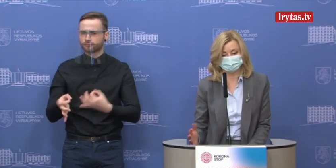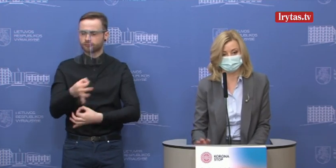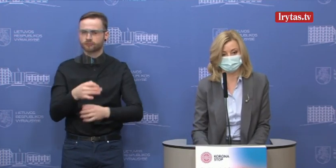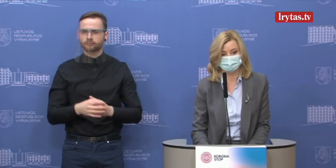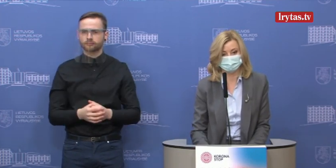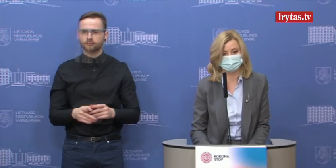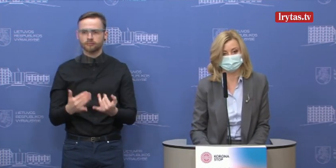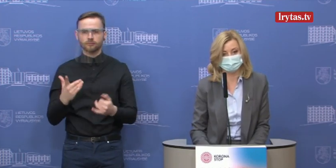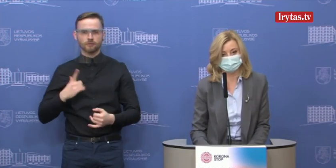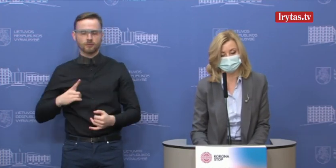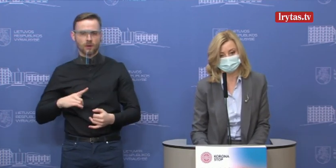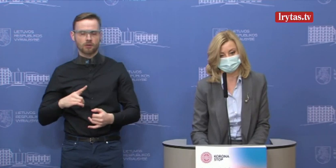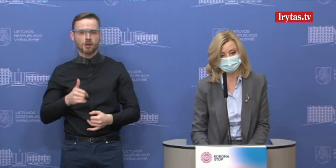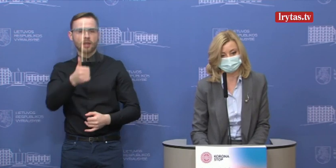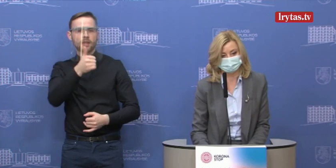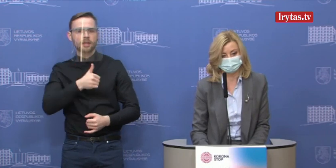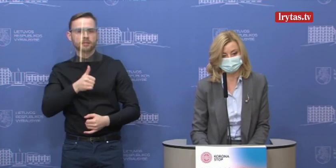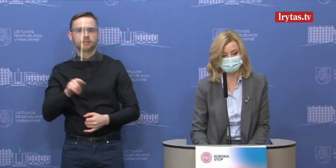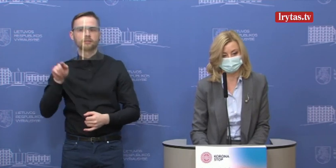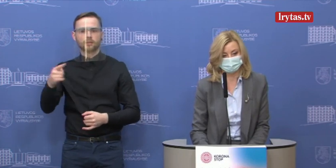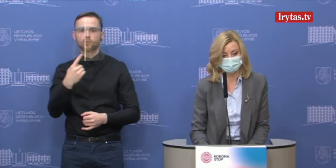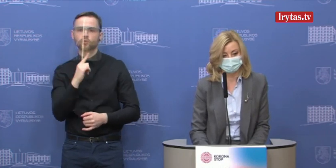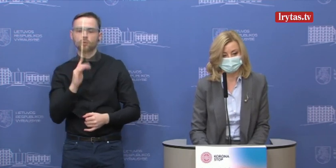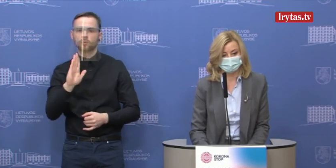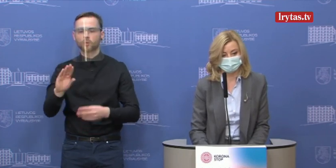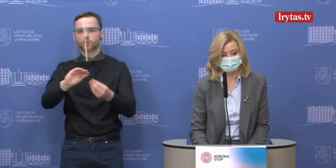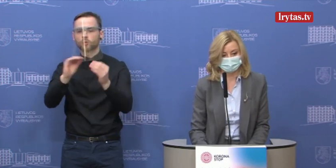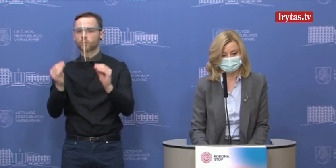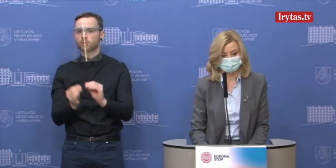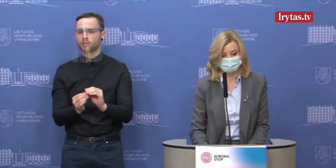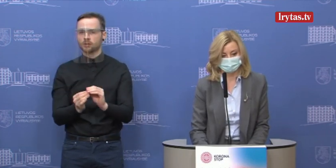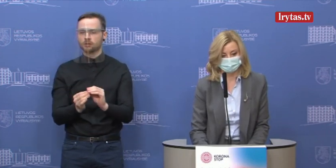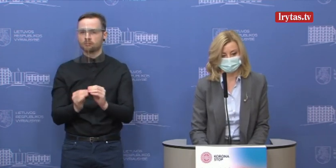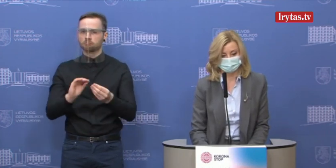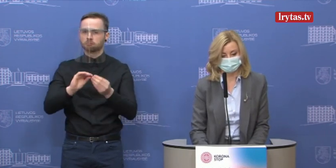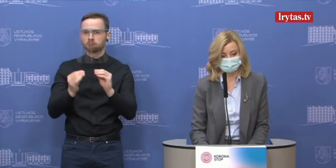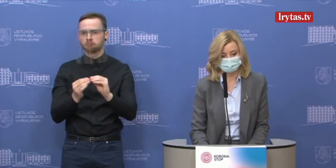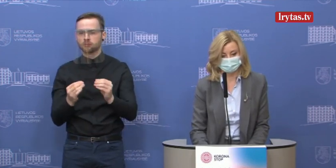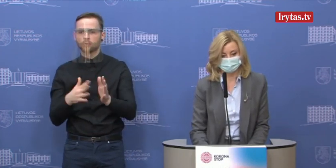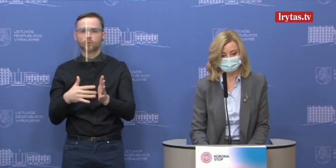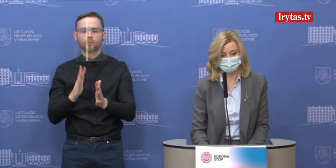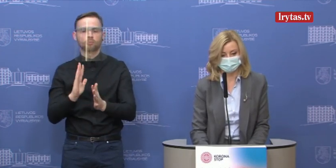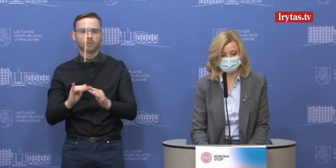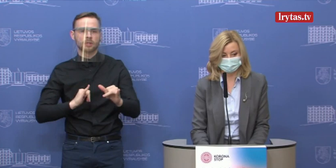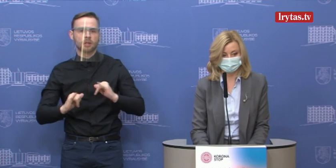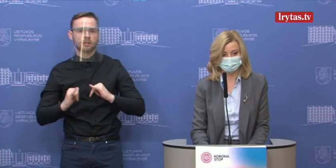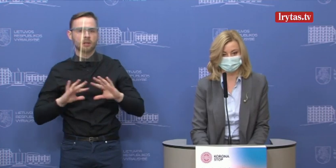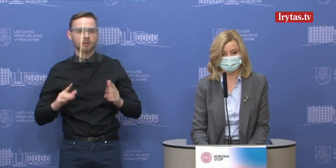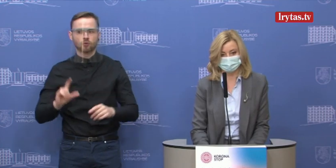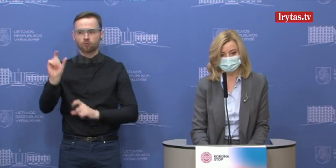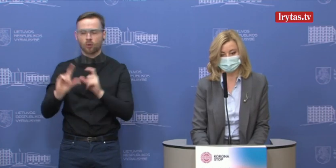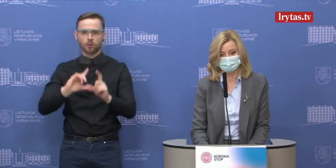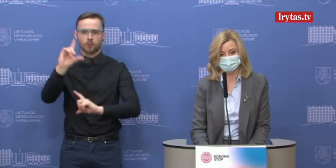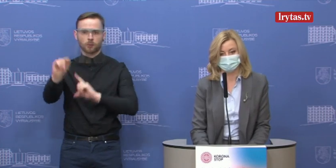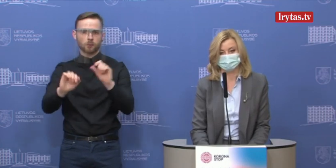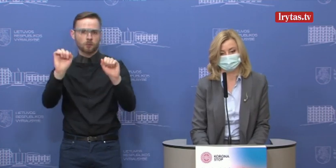kol Estija, sakykime, daugiau suderins su Suomija, kaip ten galės judėti piliečiai ir